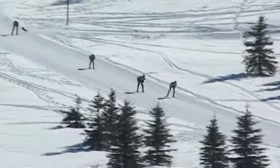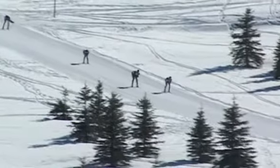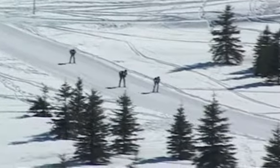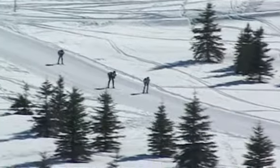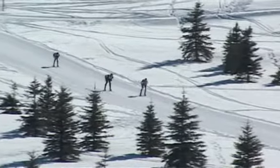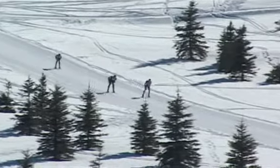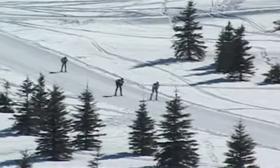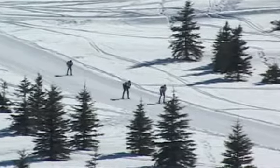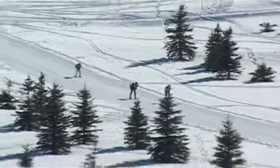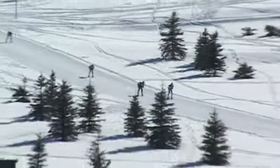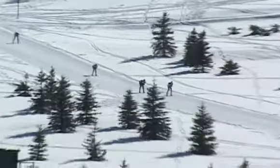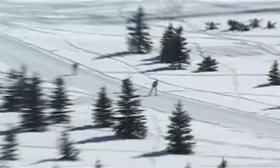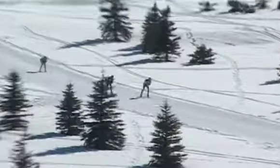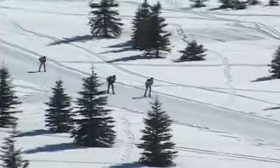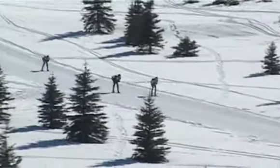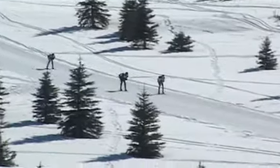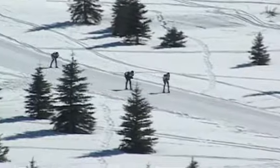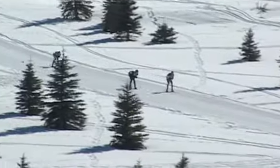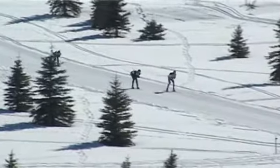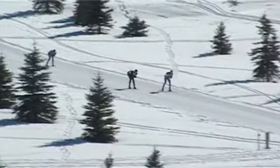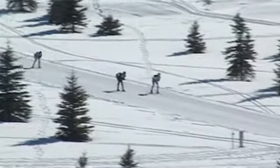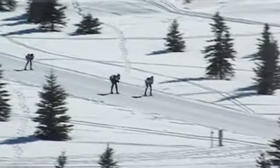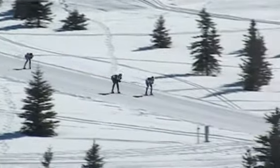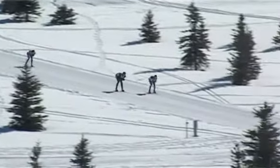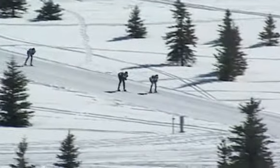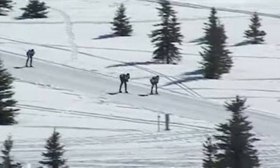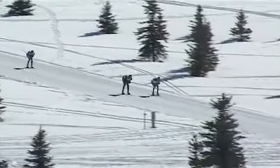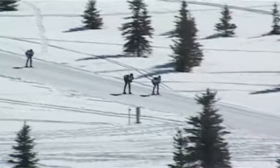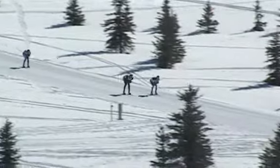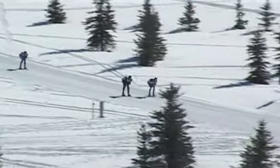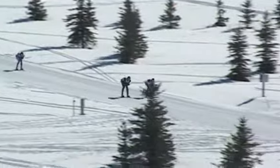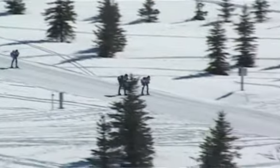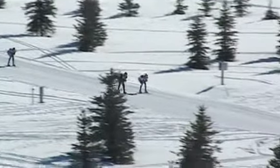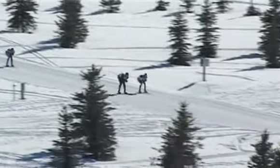We'll be right back.